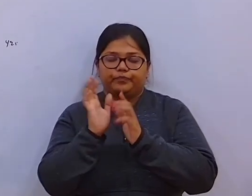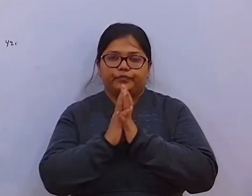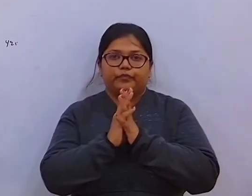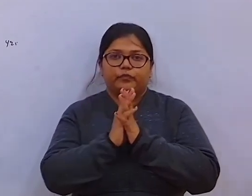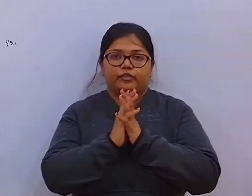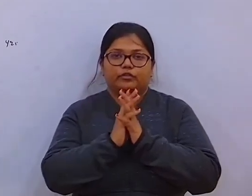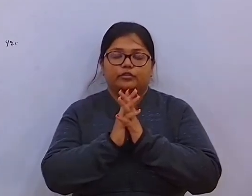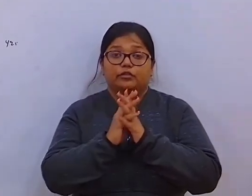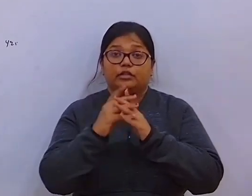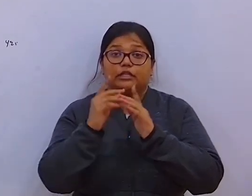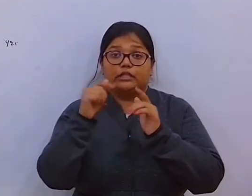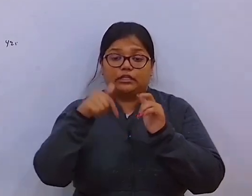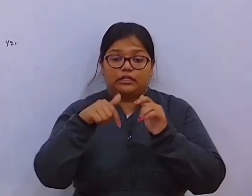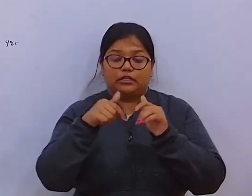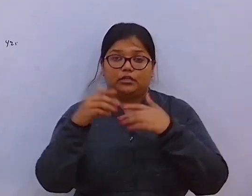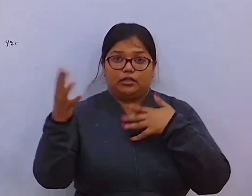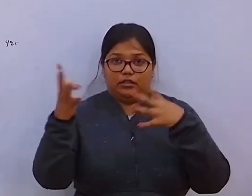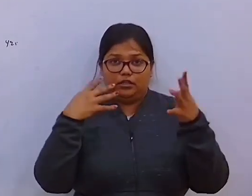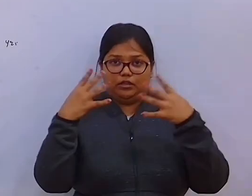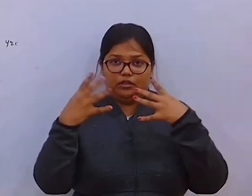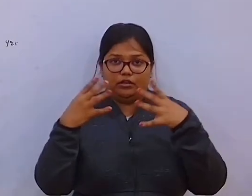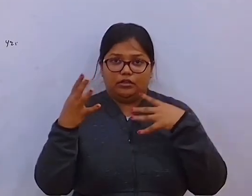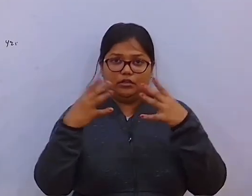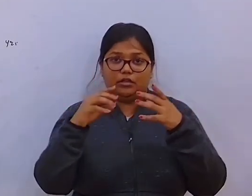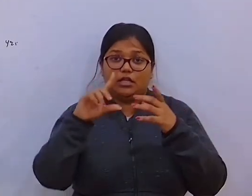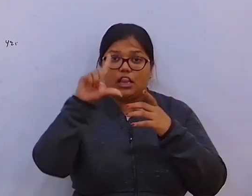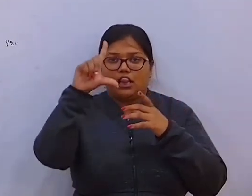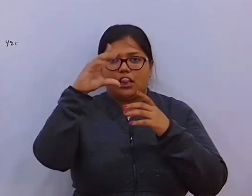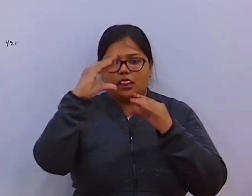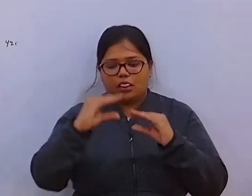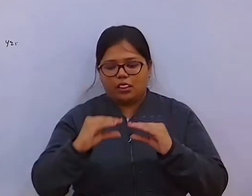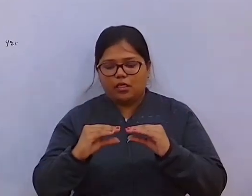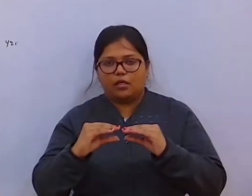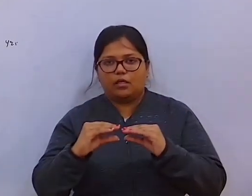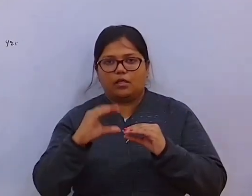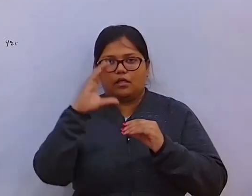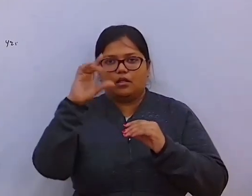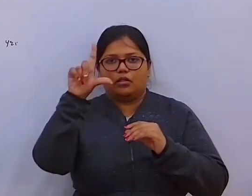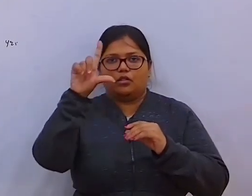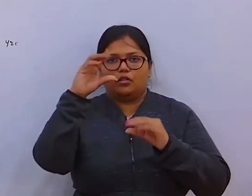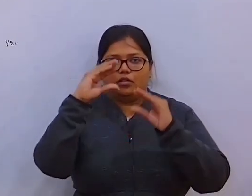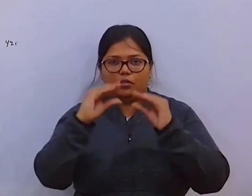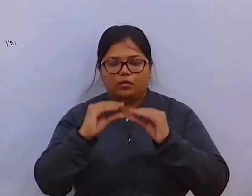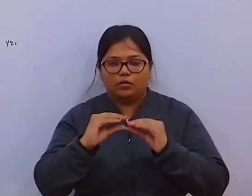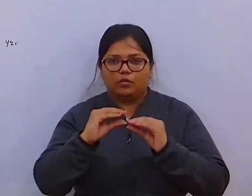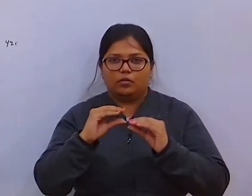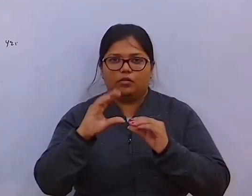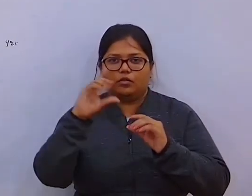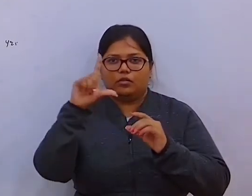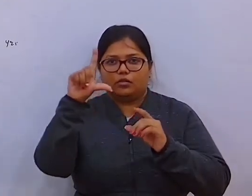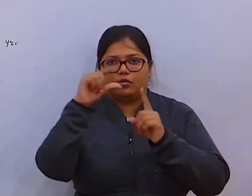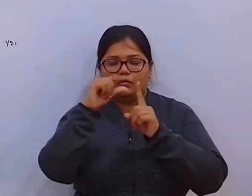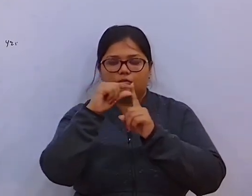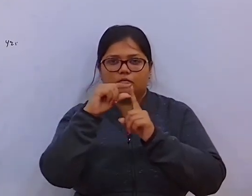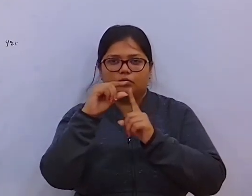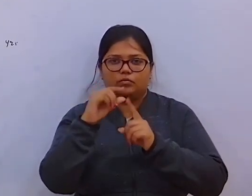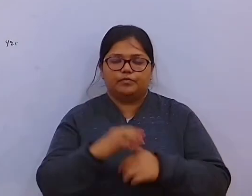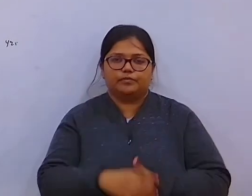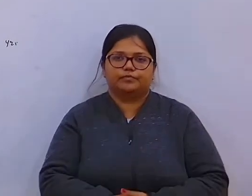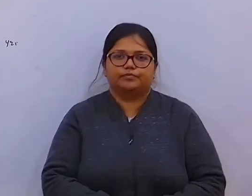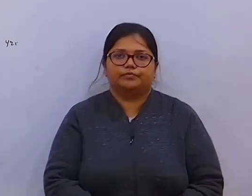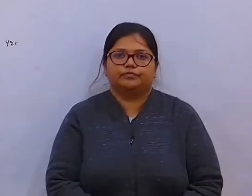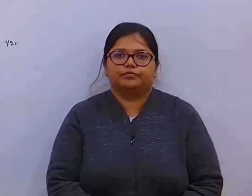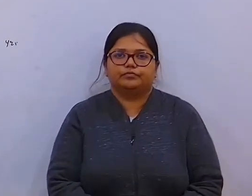है। तो जब इन विंड्स को अरब सागर से मतलब वो क्या हो जाती है, अरब सागर से जब